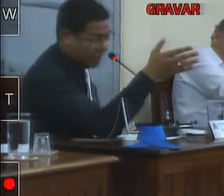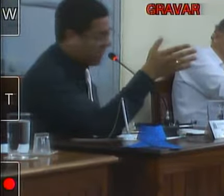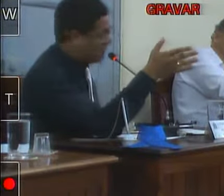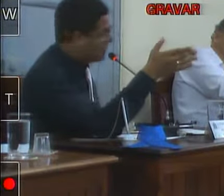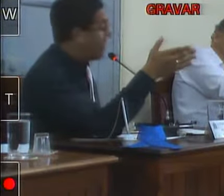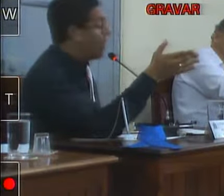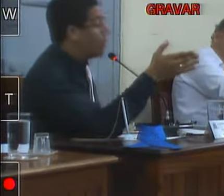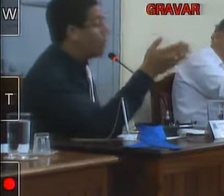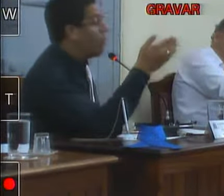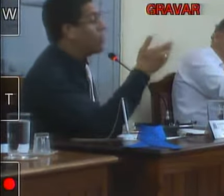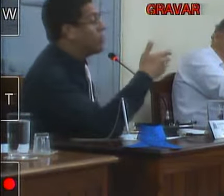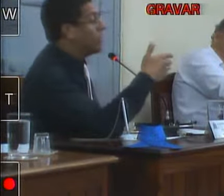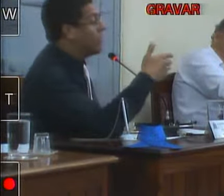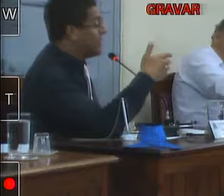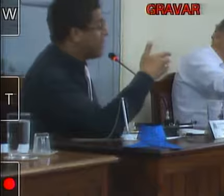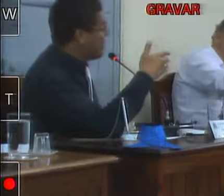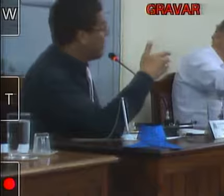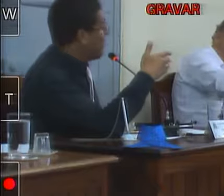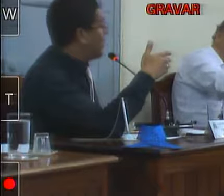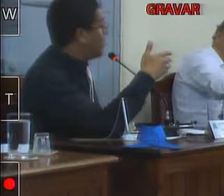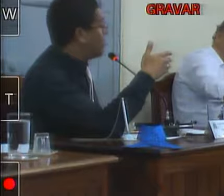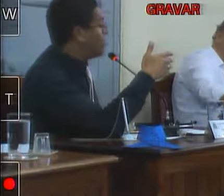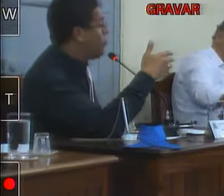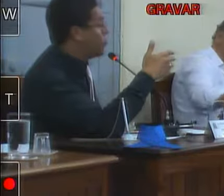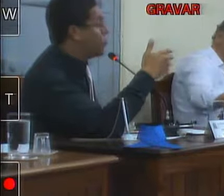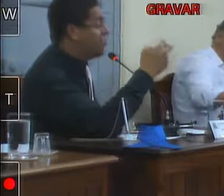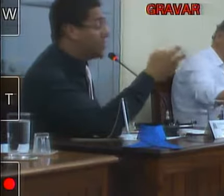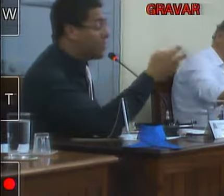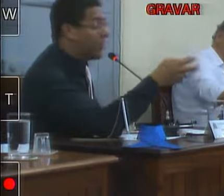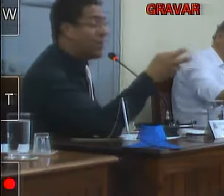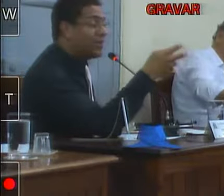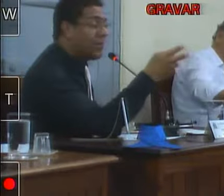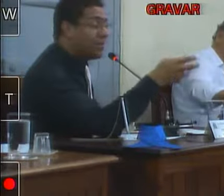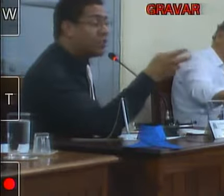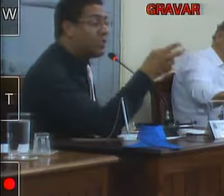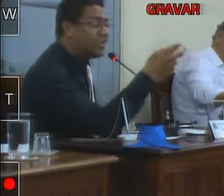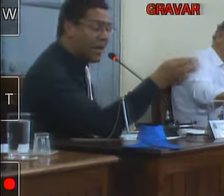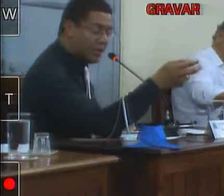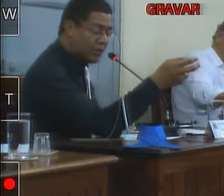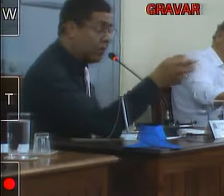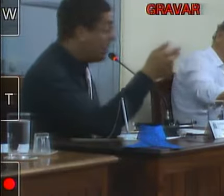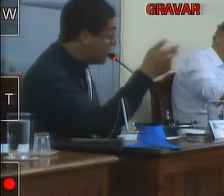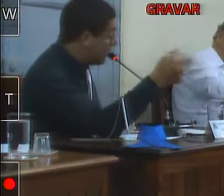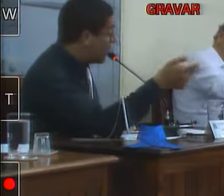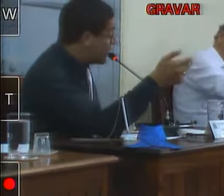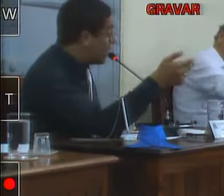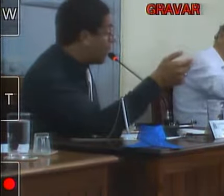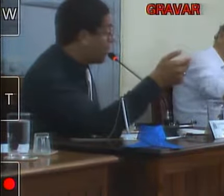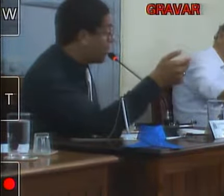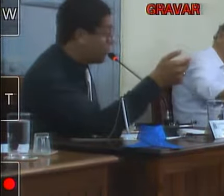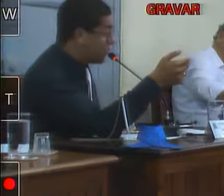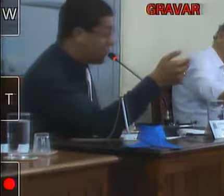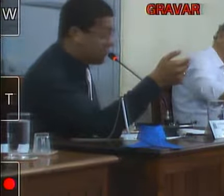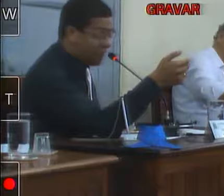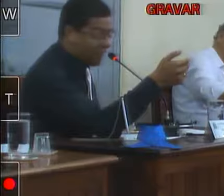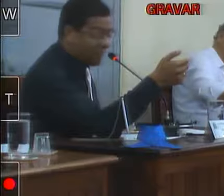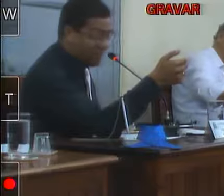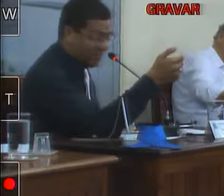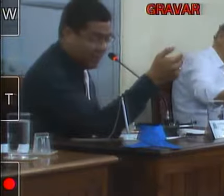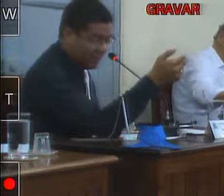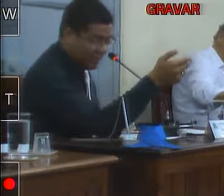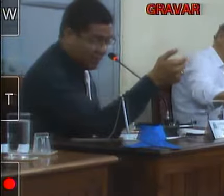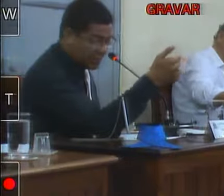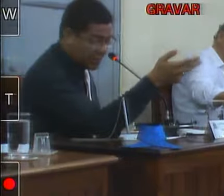vereador David vai ao encontro da tua fala do ponto de vista de planejamento estratégico de política pública no município de